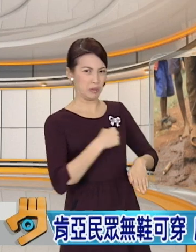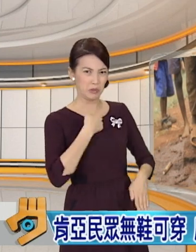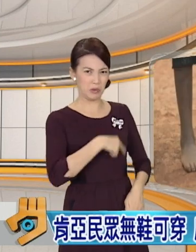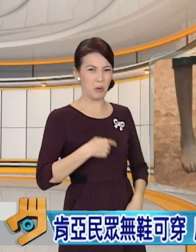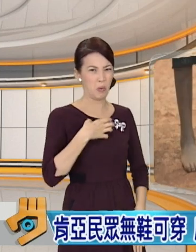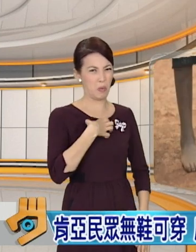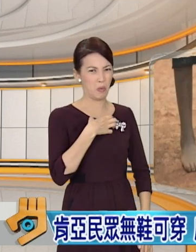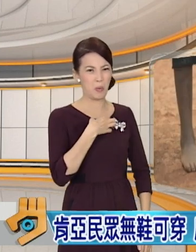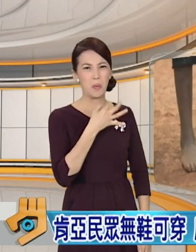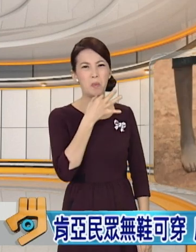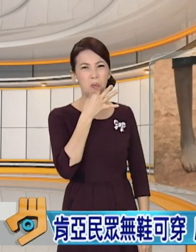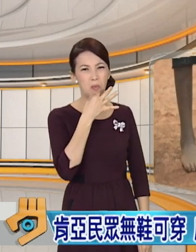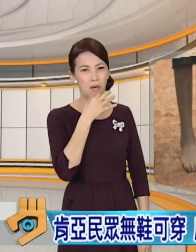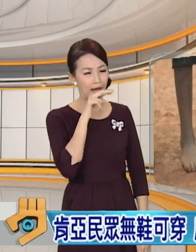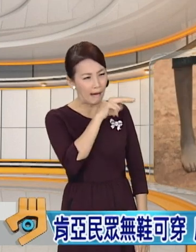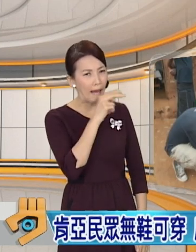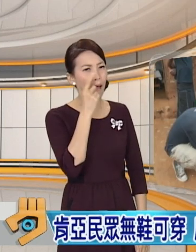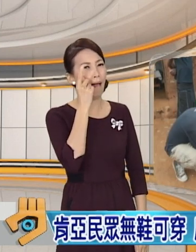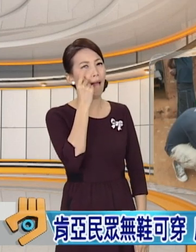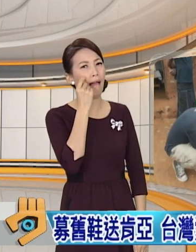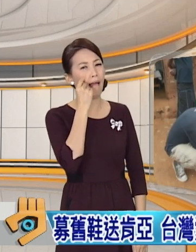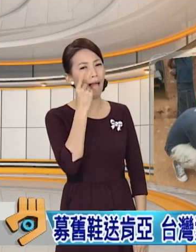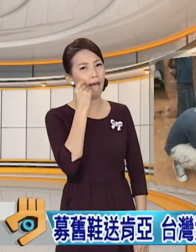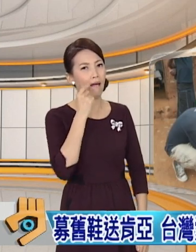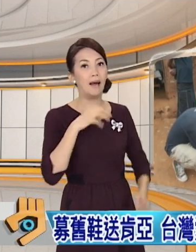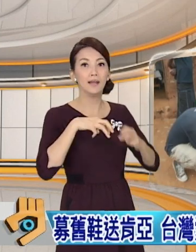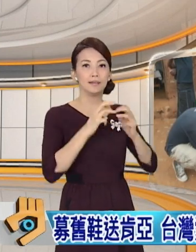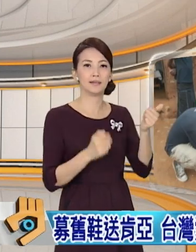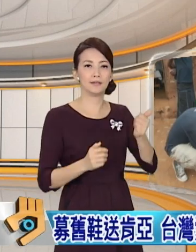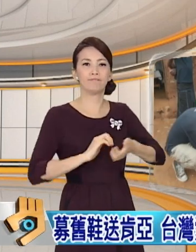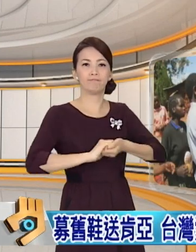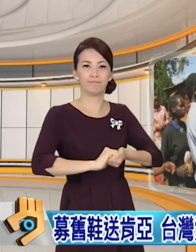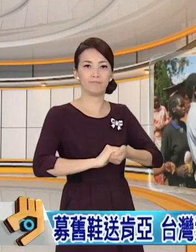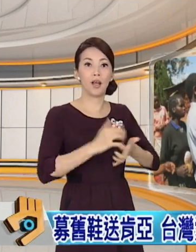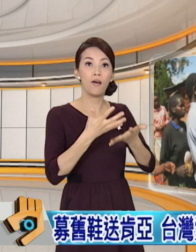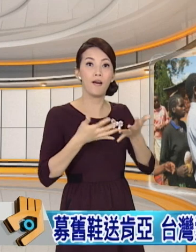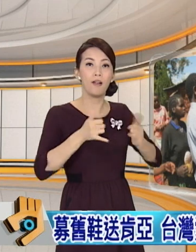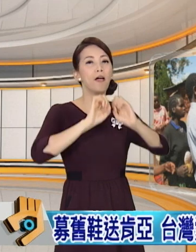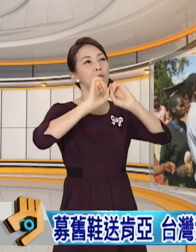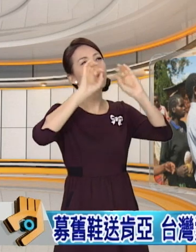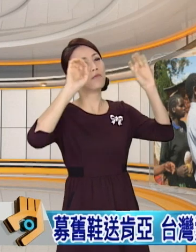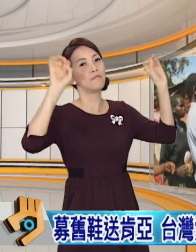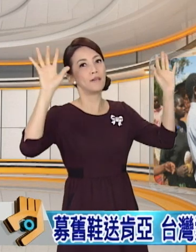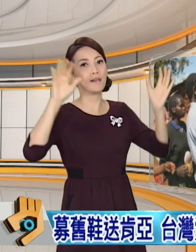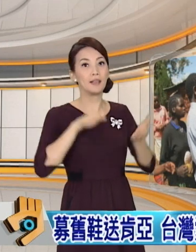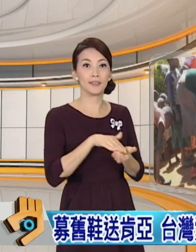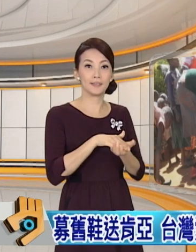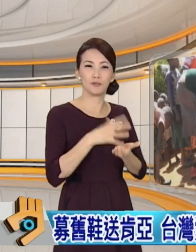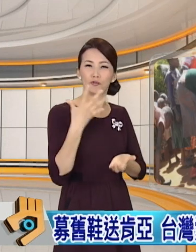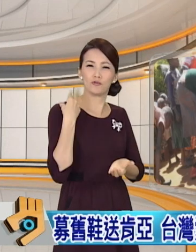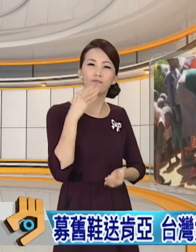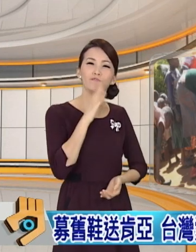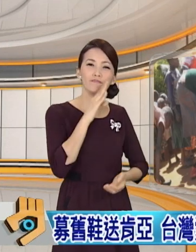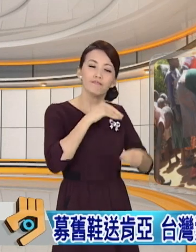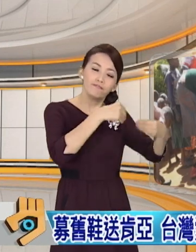的危险。于是他透过网络发起了救鞋救命的活动，引发热烈回